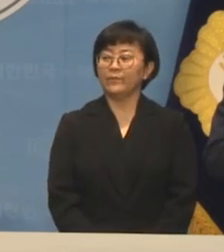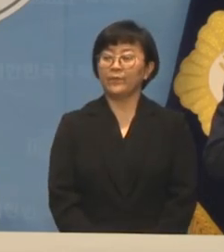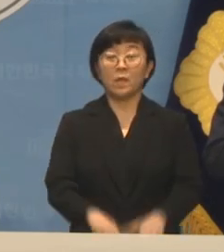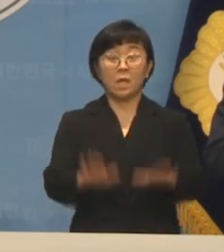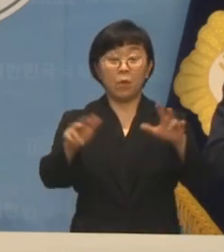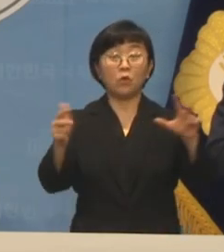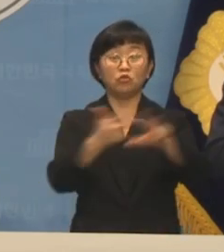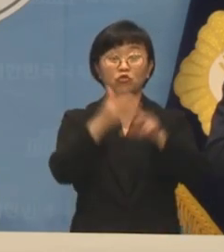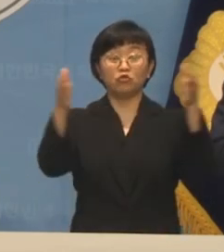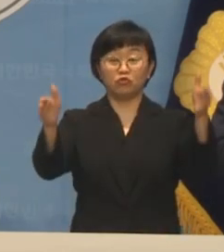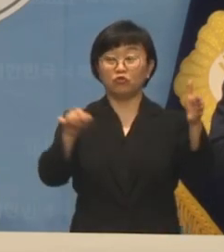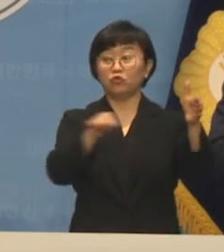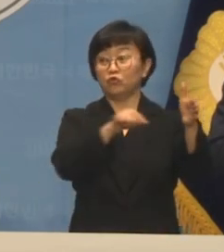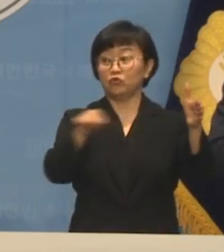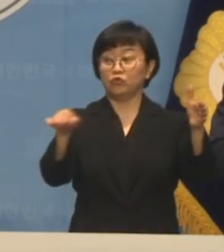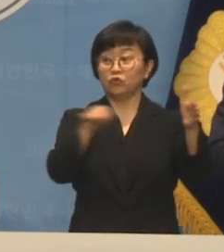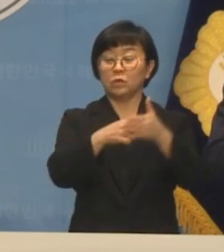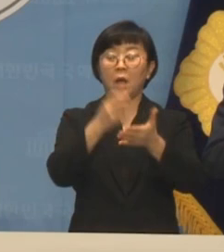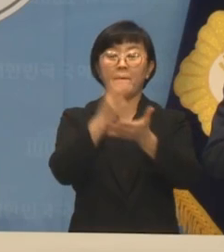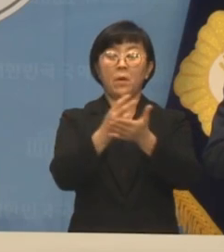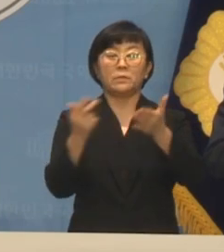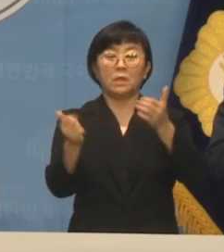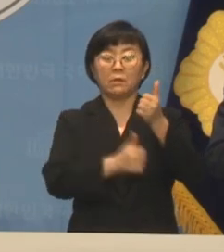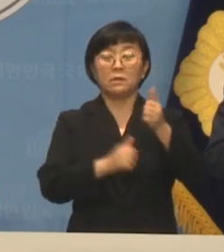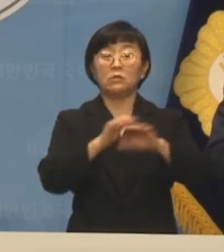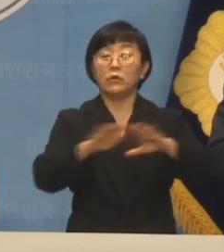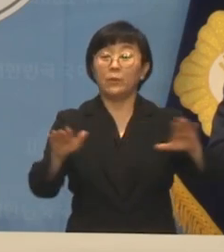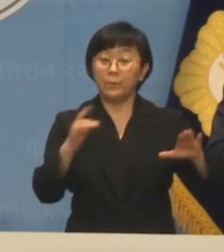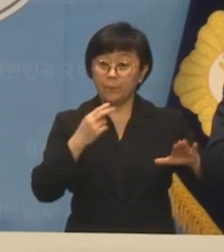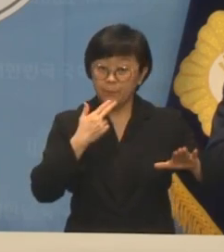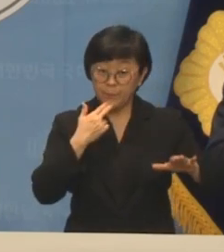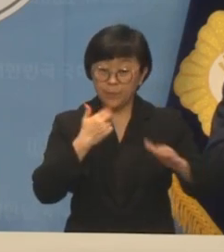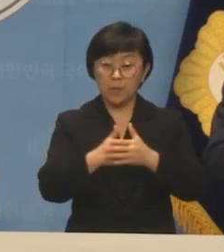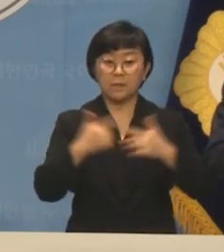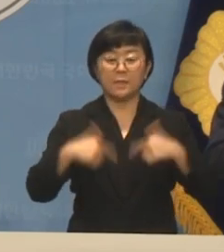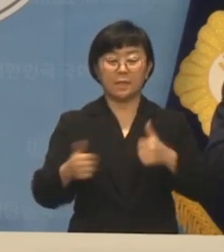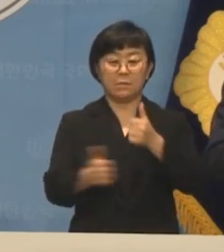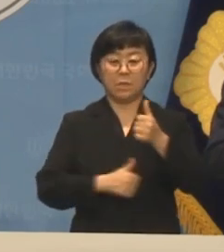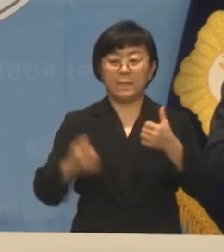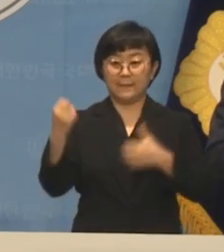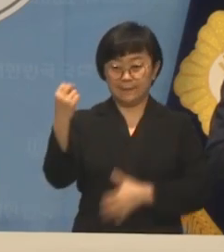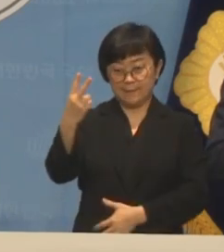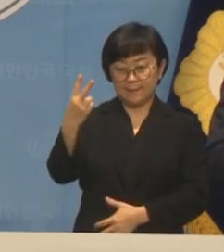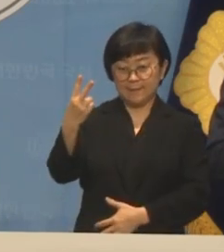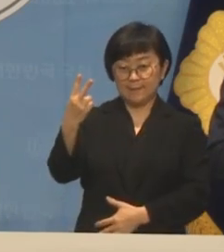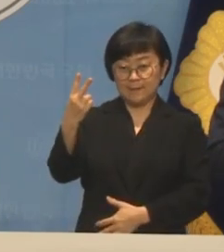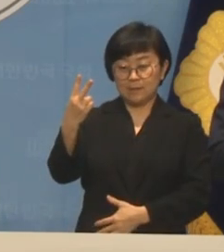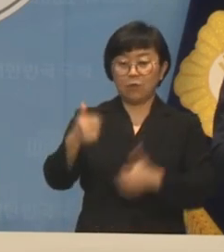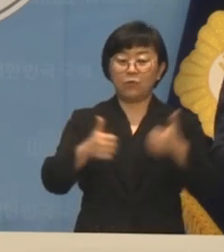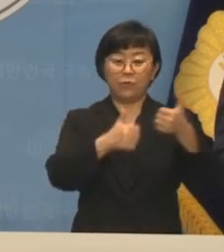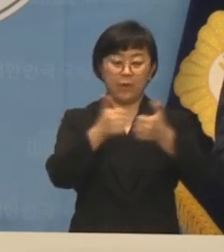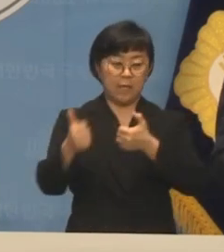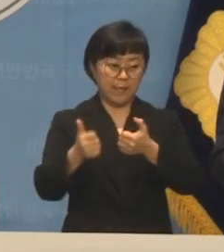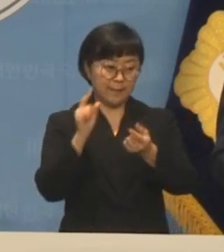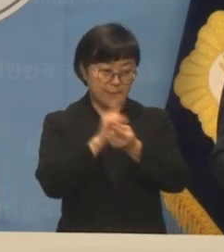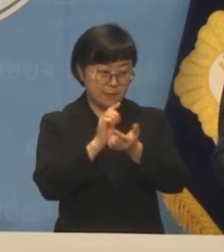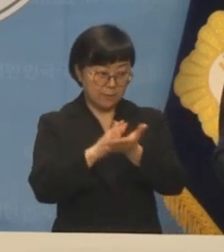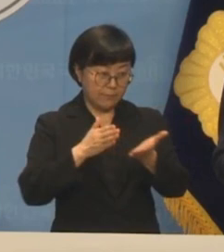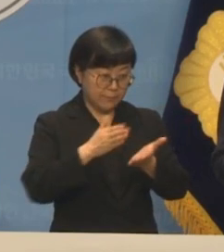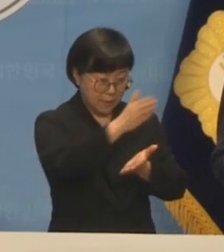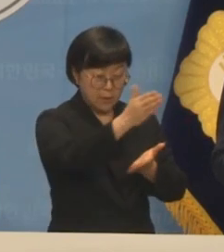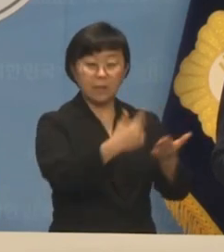이번 주 내로 법사위가 처리하지 않으면 상임위가 다시 본회의에 직회부할 수